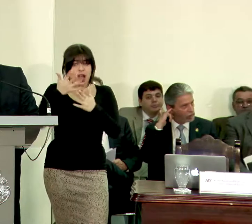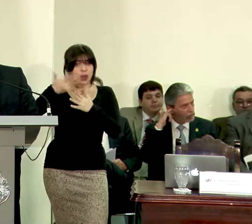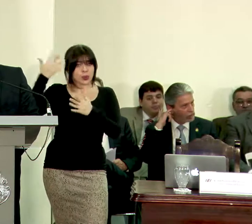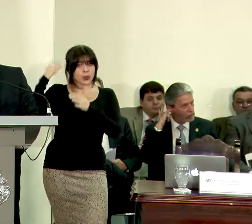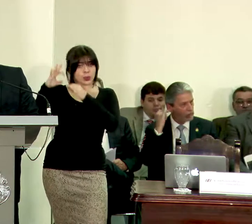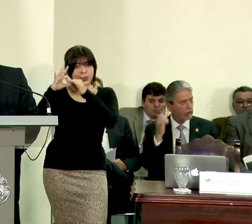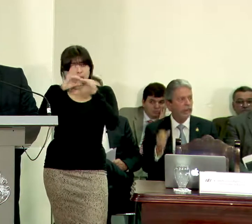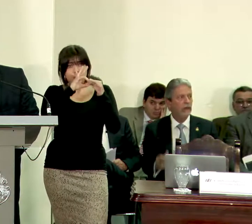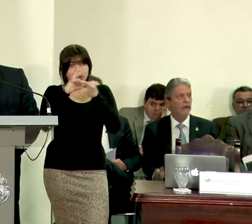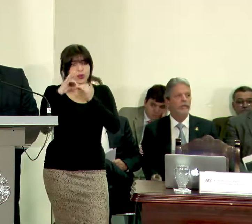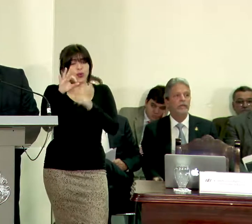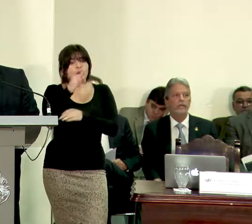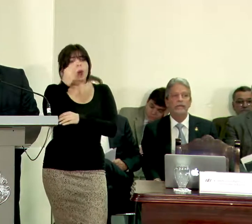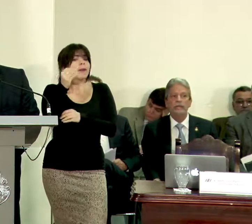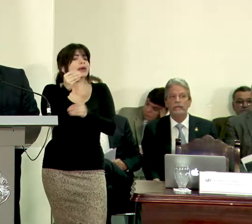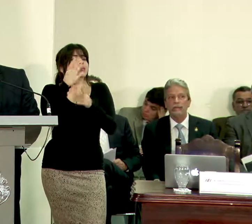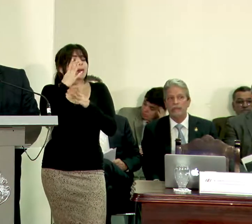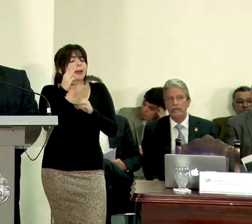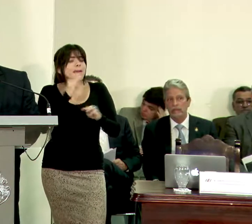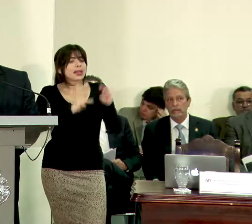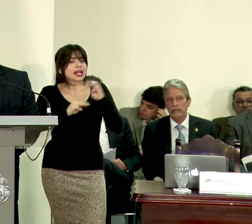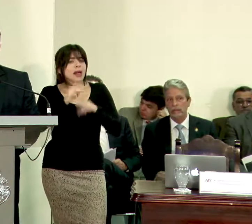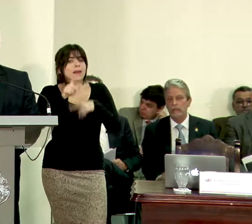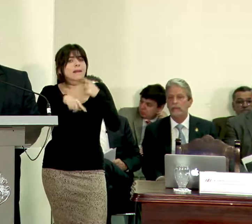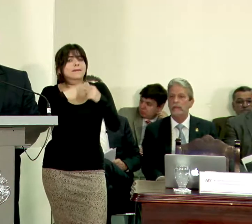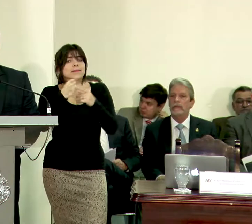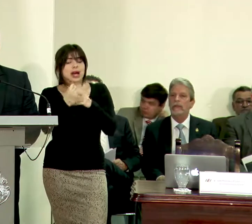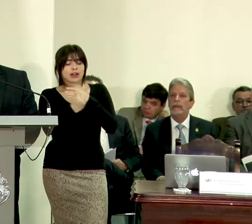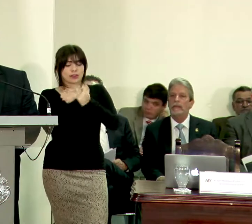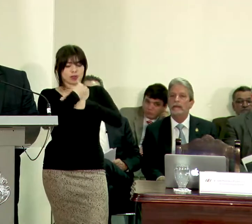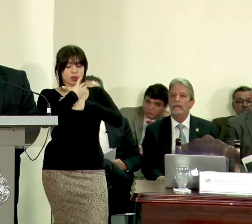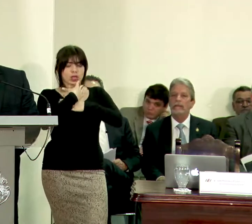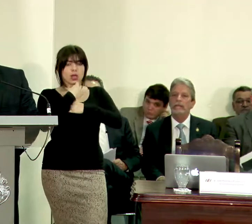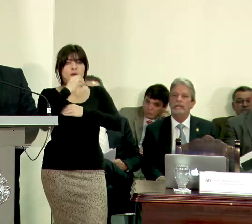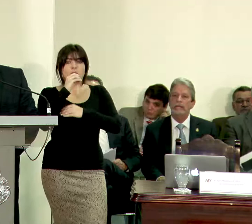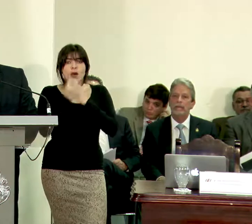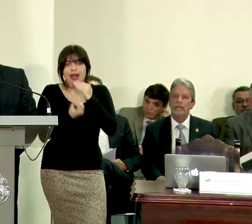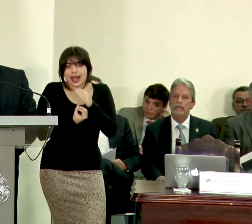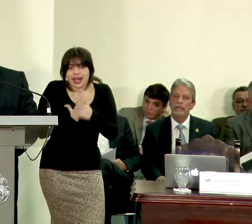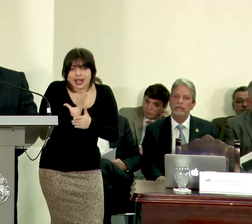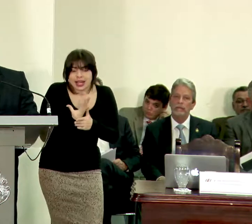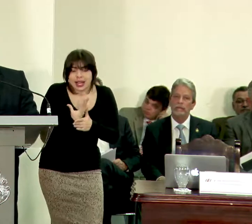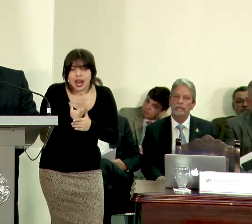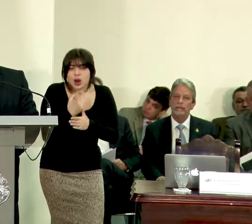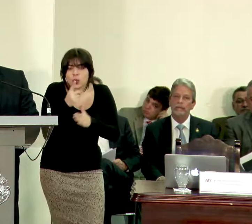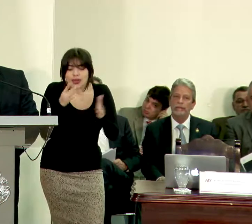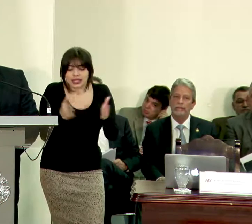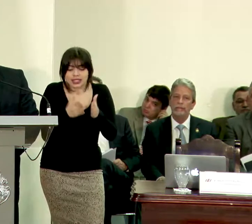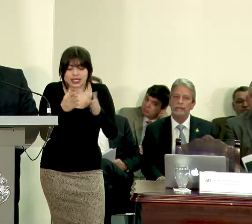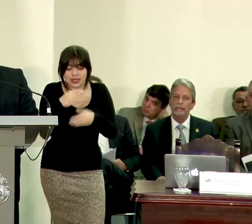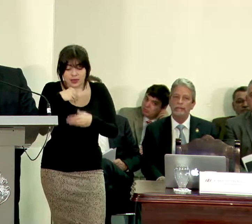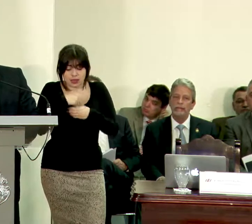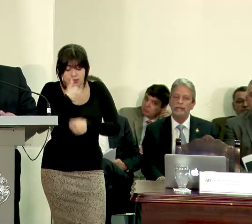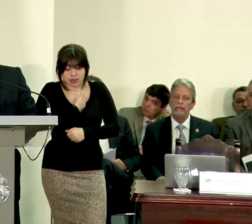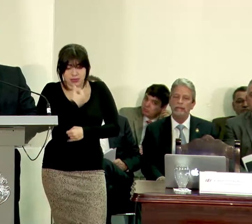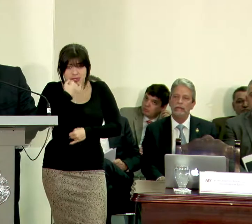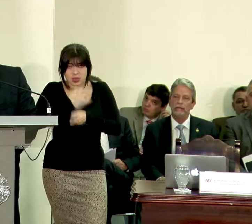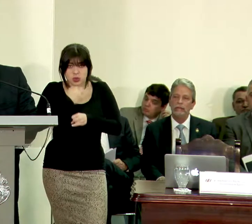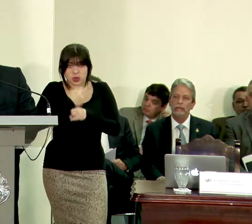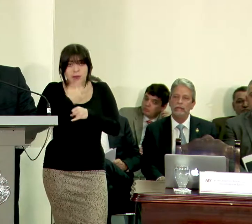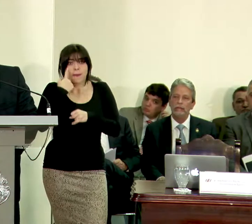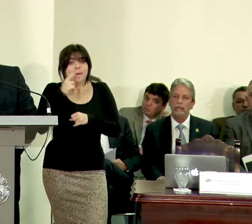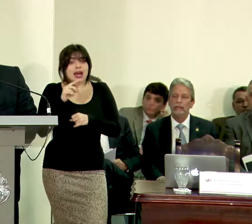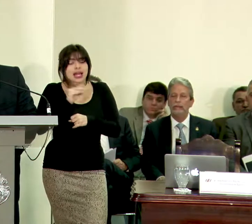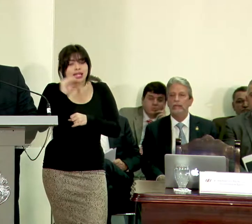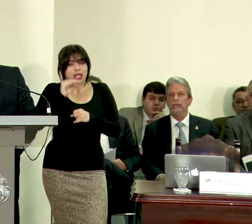coordinando como señales de mercado que vayan a inducir, digamos, que vayan a generar ese incentivo a nivel institucional para la